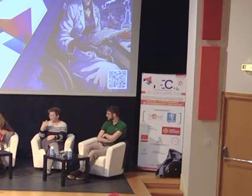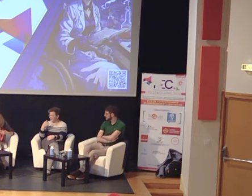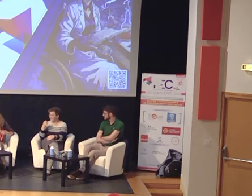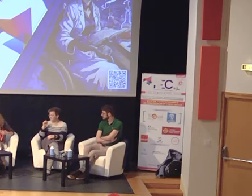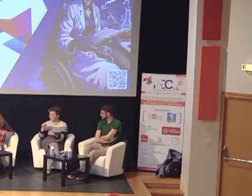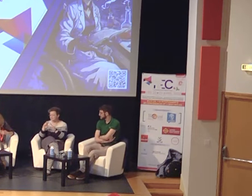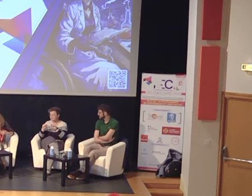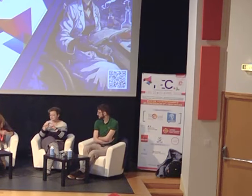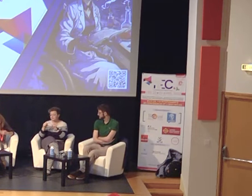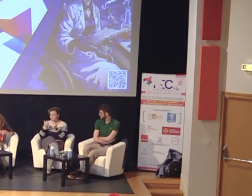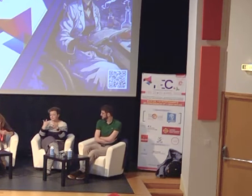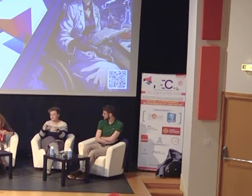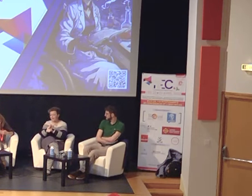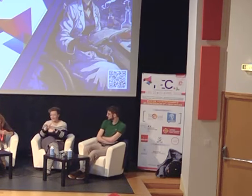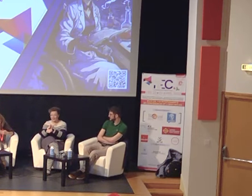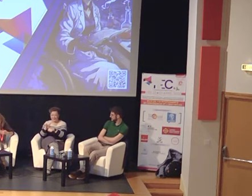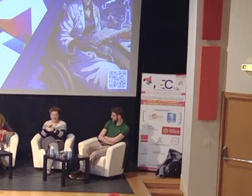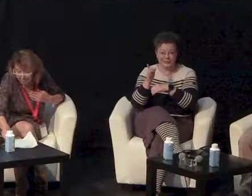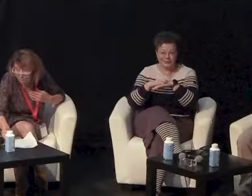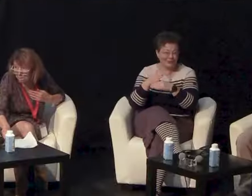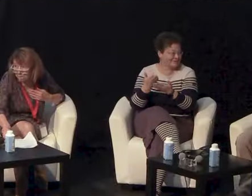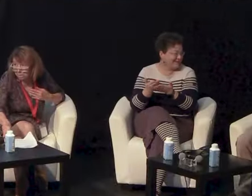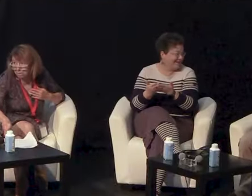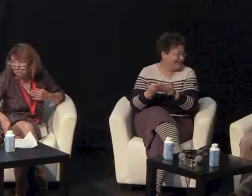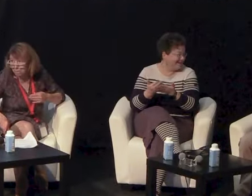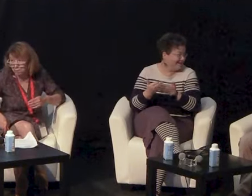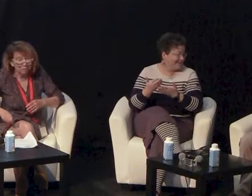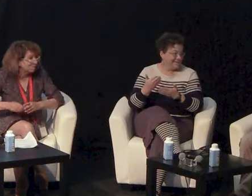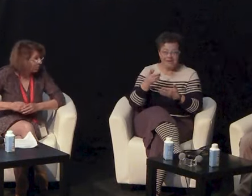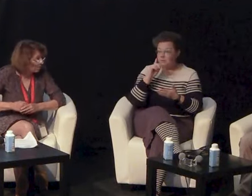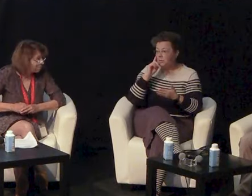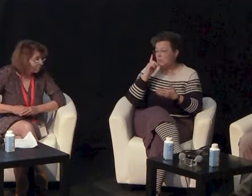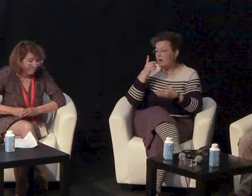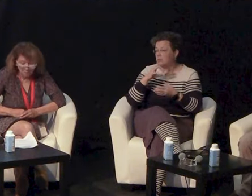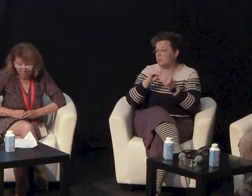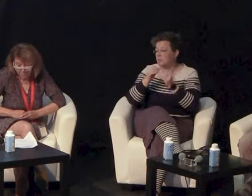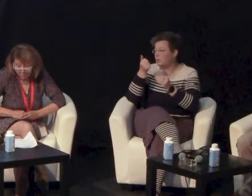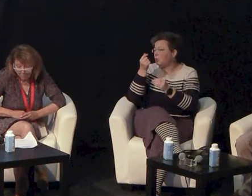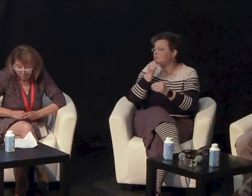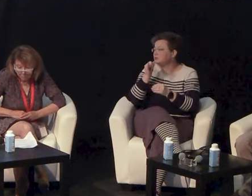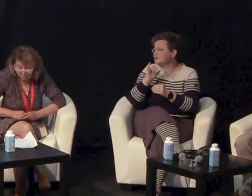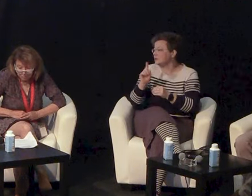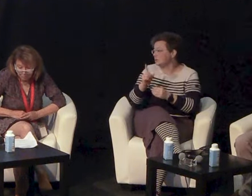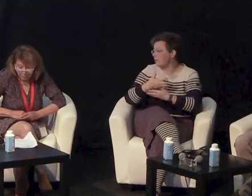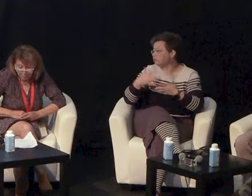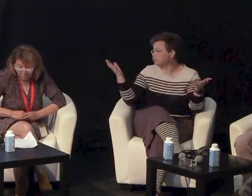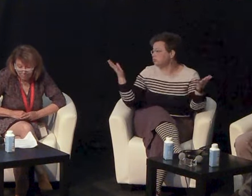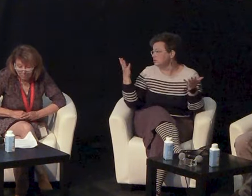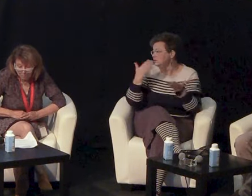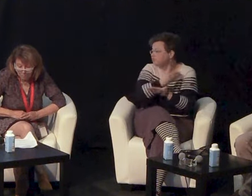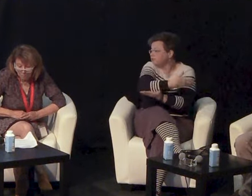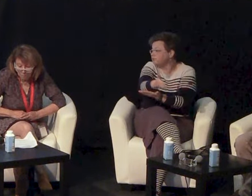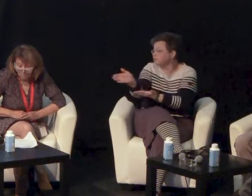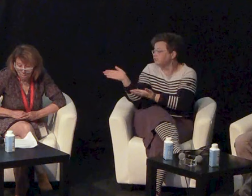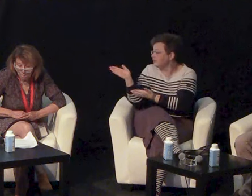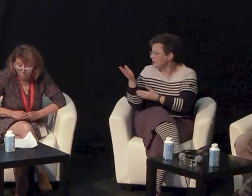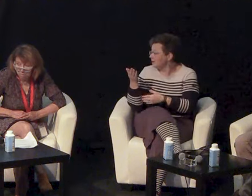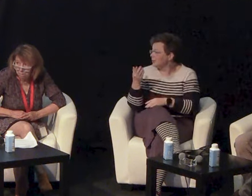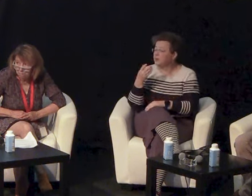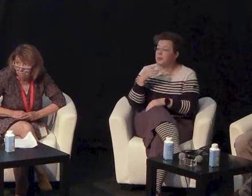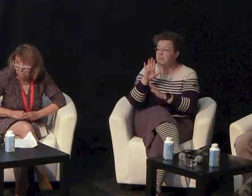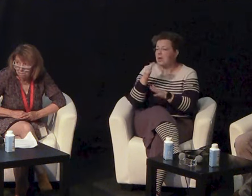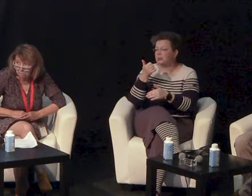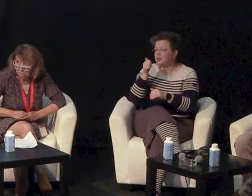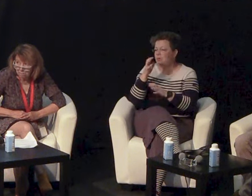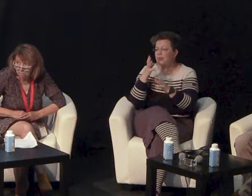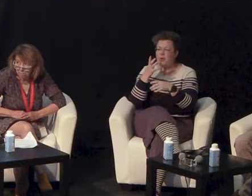Alors, c'est vrai que je pourrais vous en parler plusieurs heures, hein, de cette question sur l'accessibilité, parce que ce n'est pas un petit problème, hein, c'est